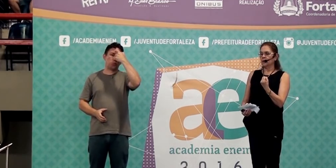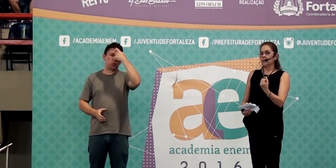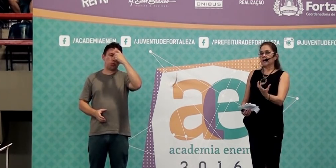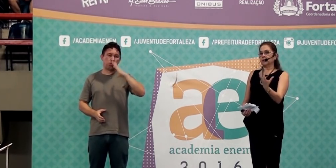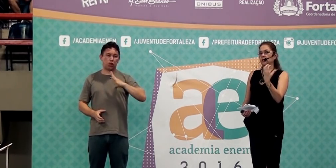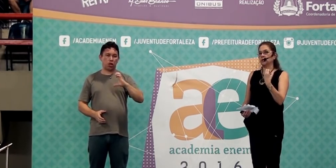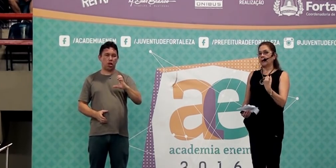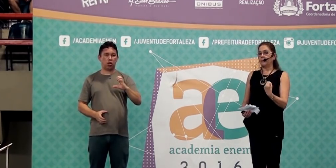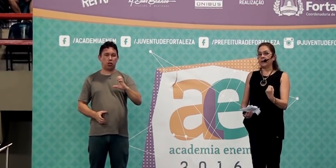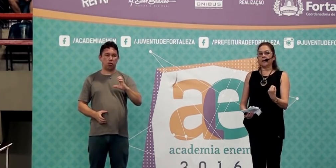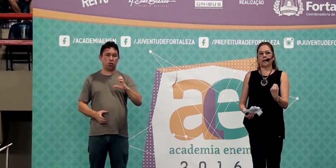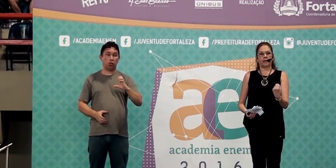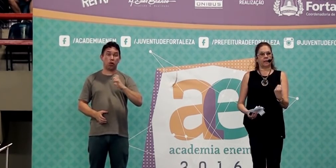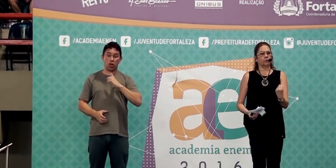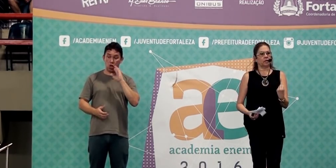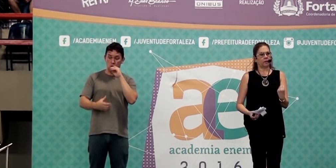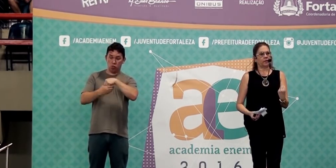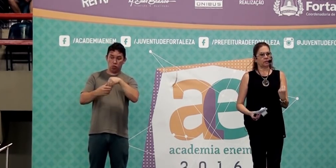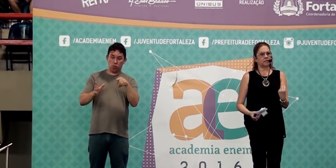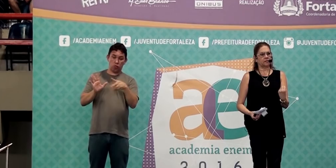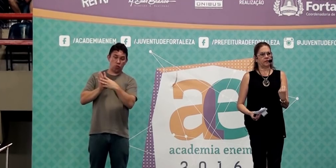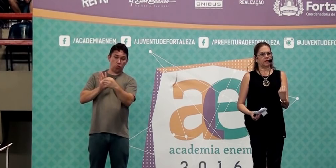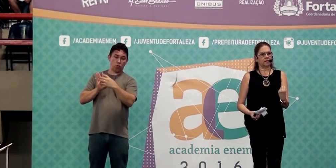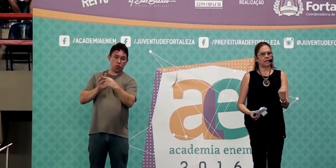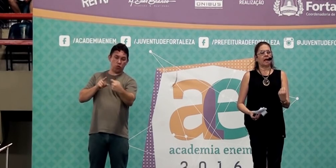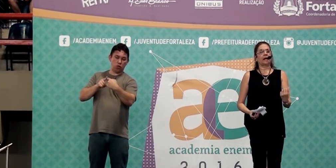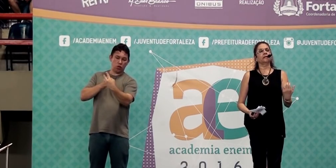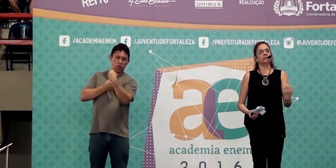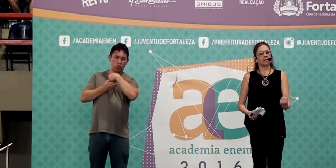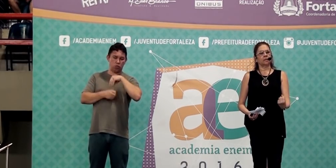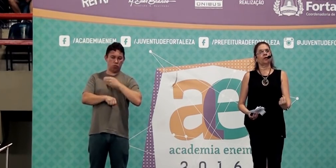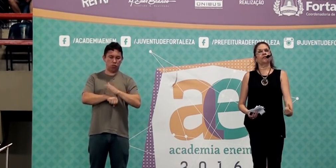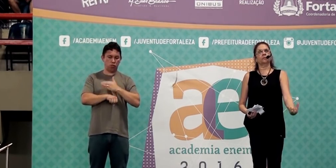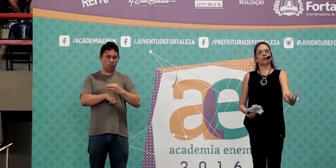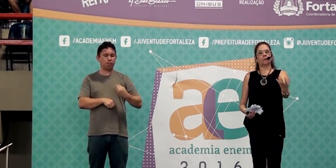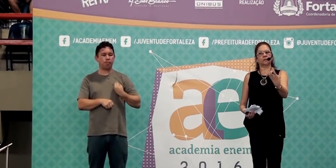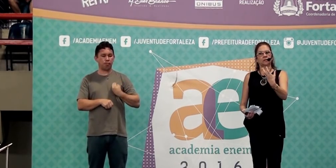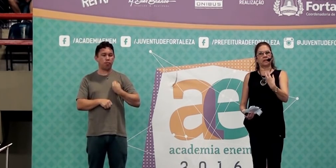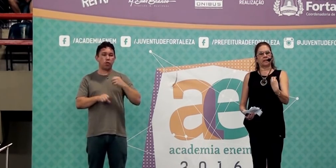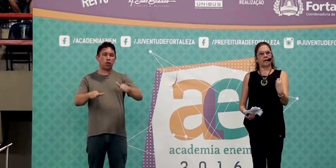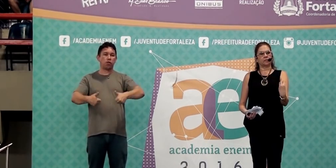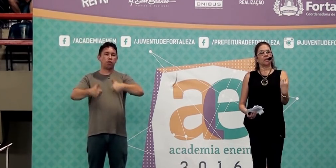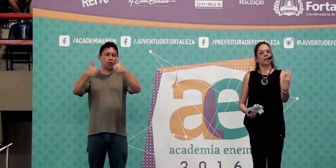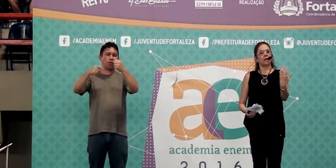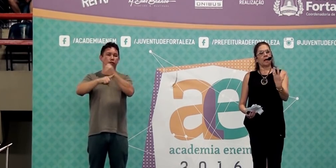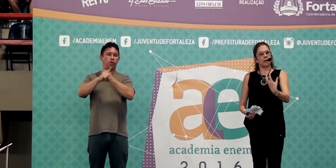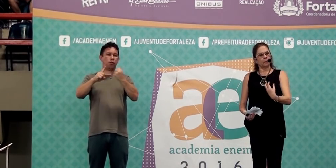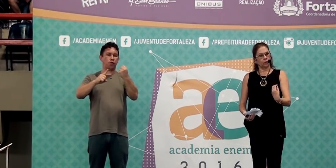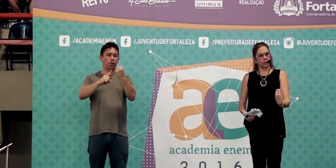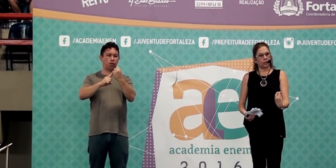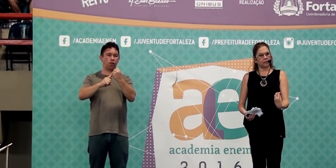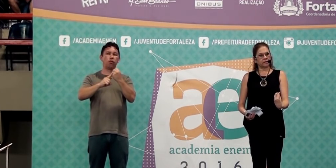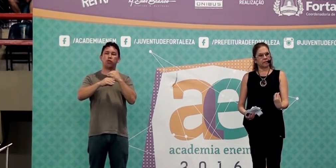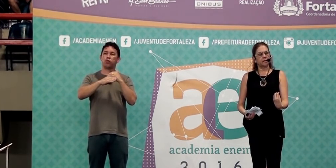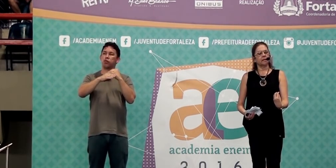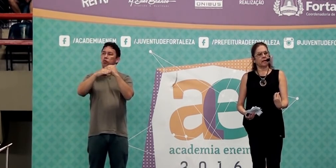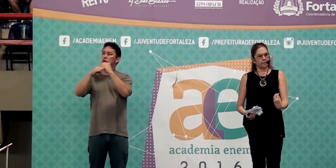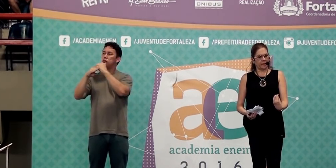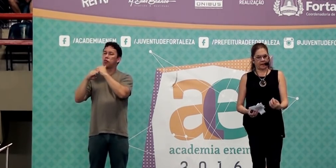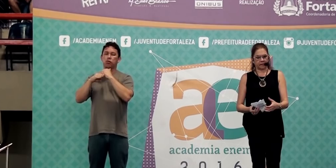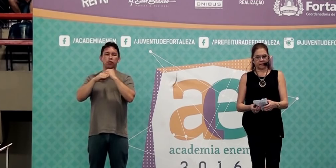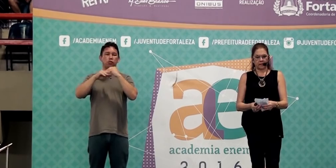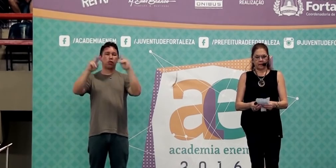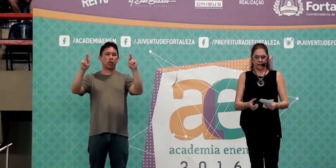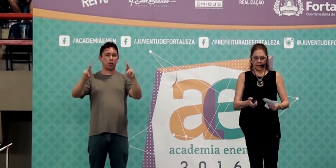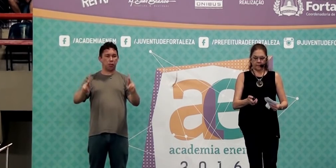éticas. E a gente aplica aquele modelo em nossas vidas. Aí sim, nós vamos ter uma sociedade harmoniosa e